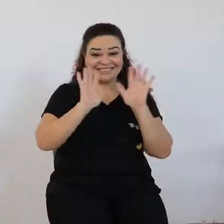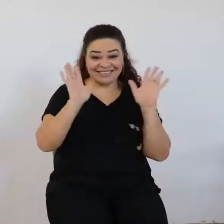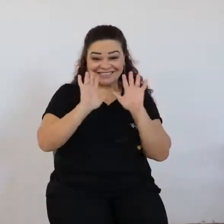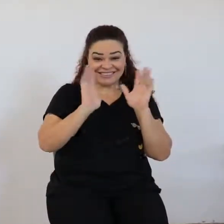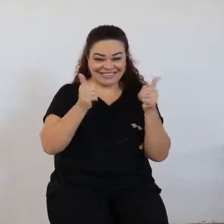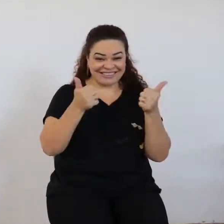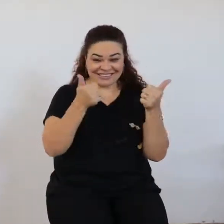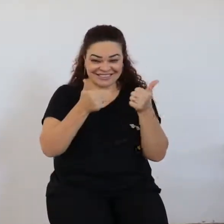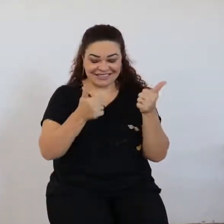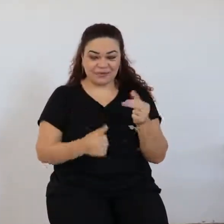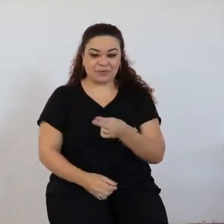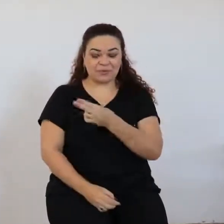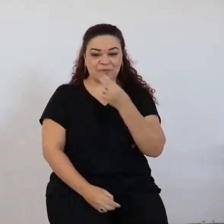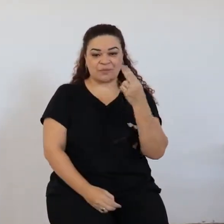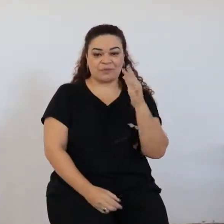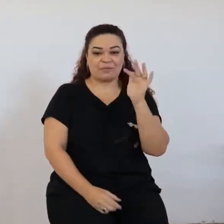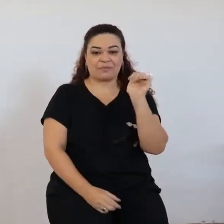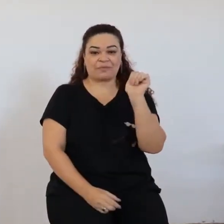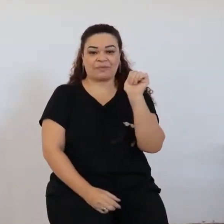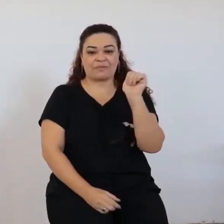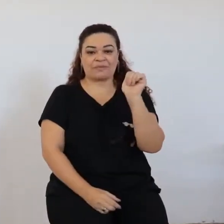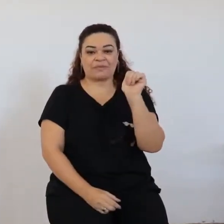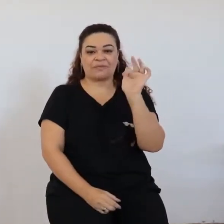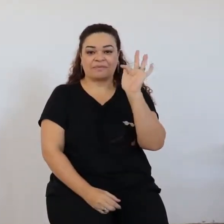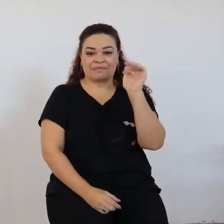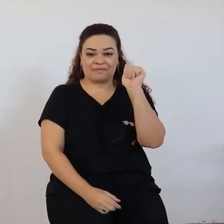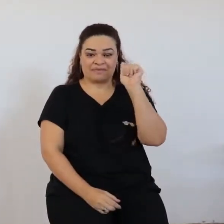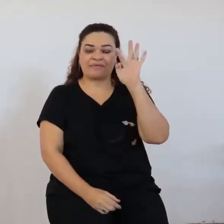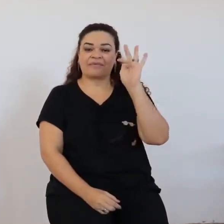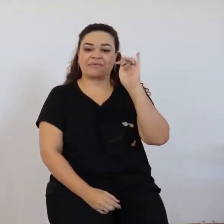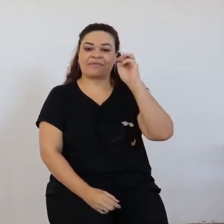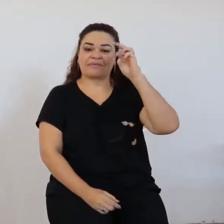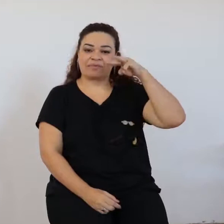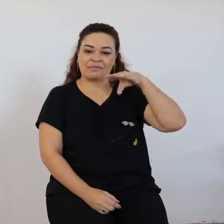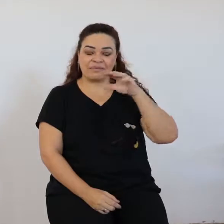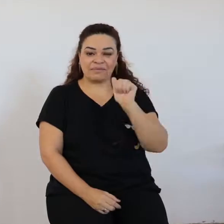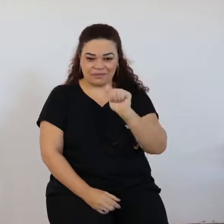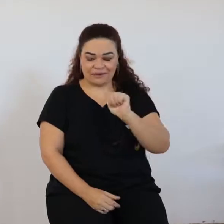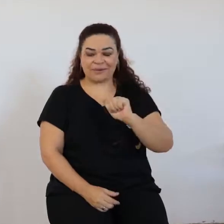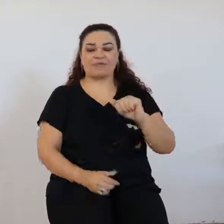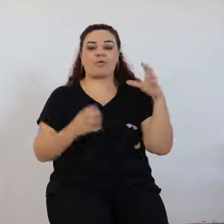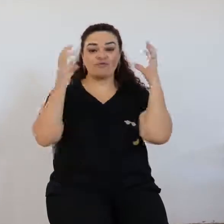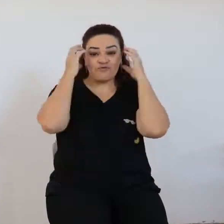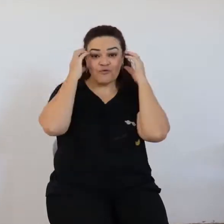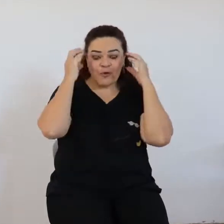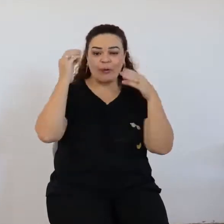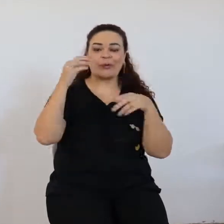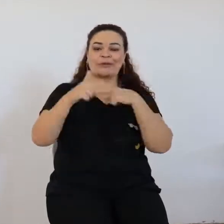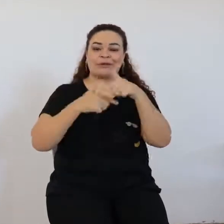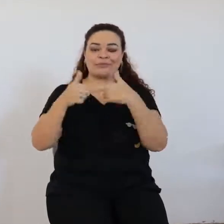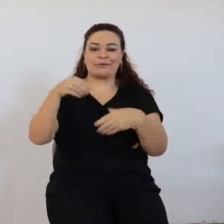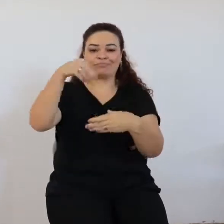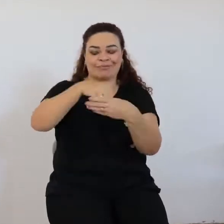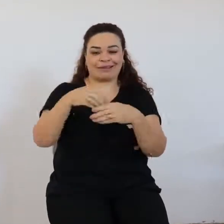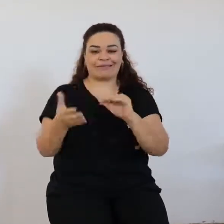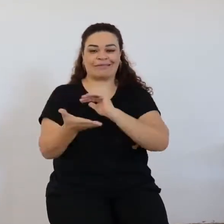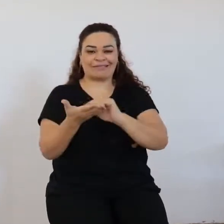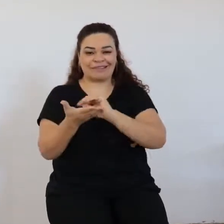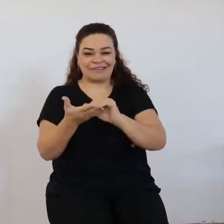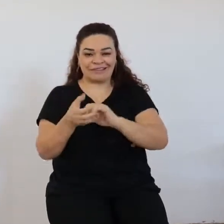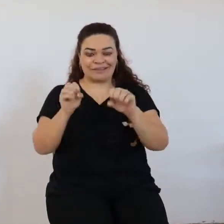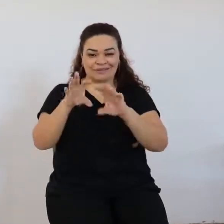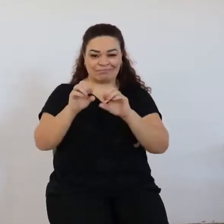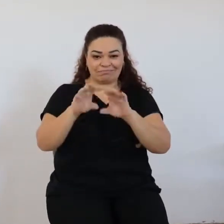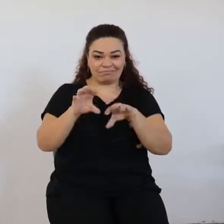Olá pessoal, meu nome é Fátima, sou fonoaudióloga da Secretaria Municipal de Educação e trabalho na equipe de Educação